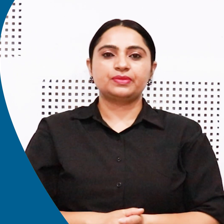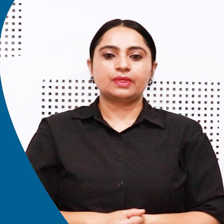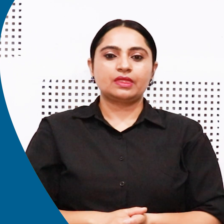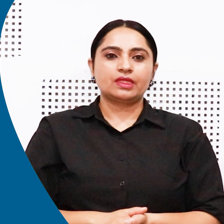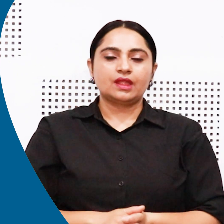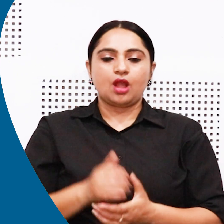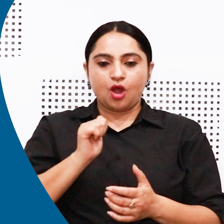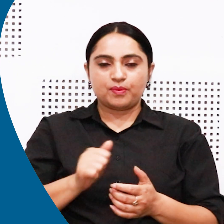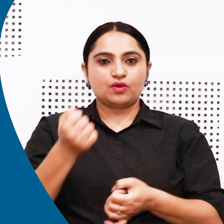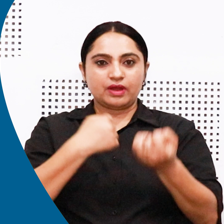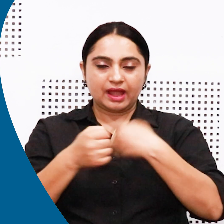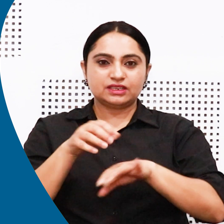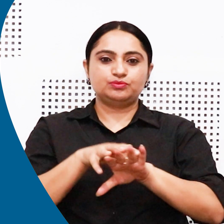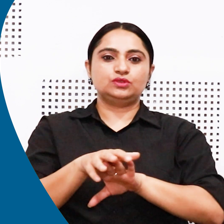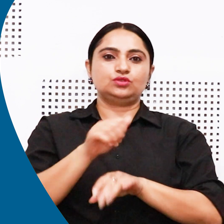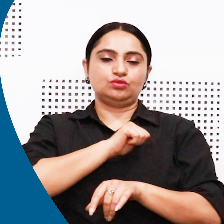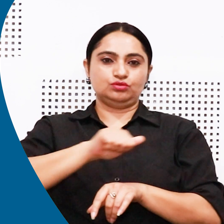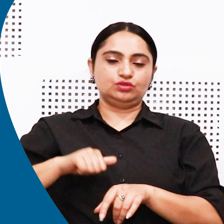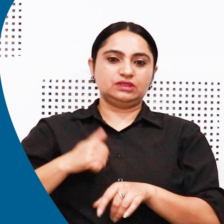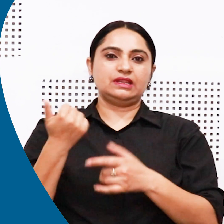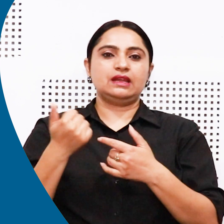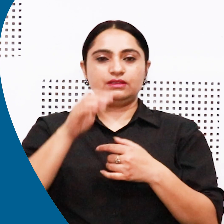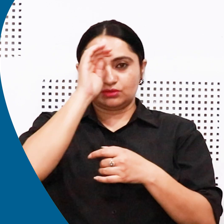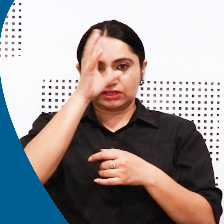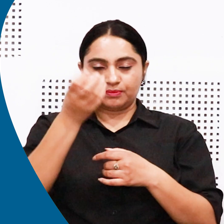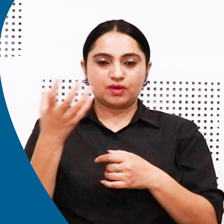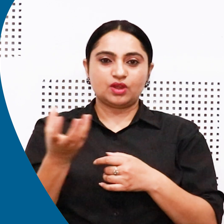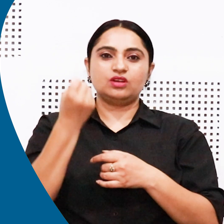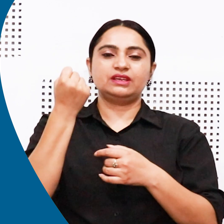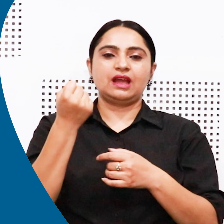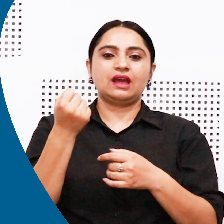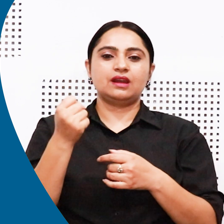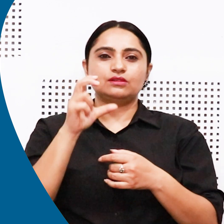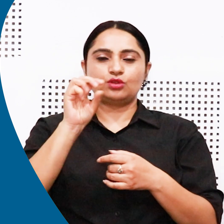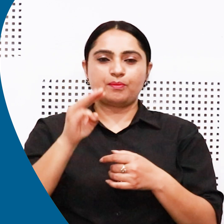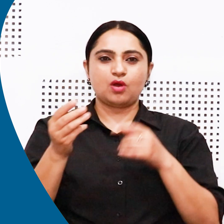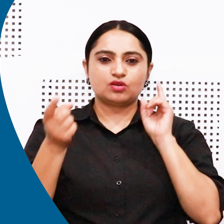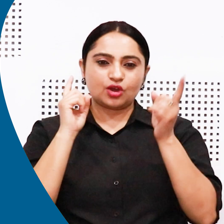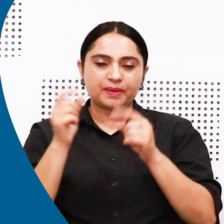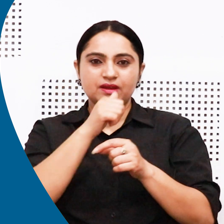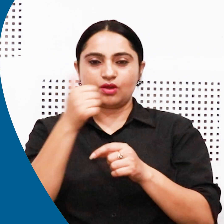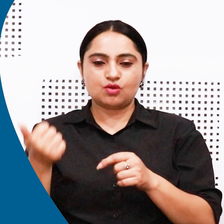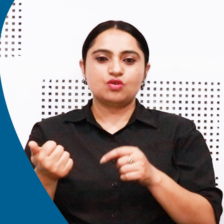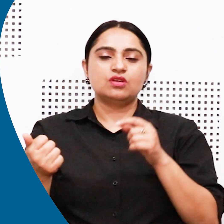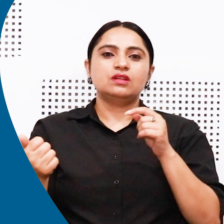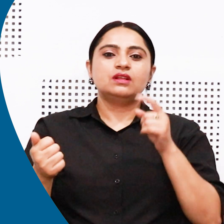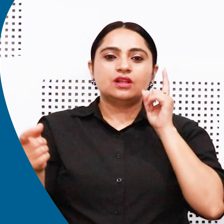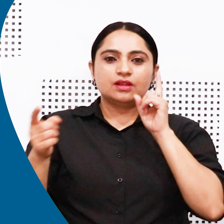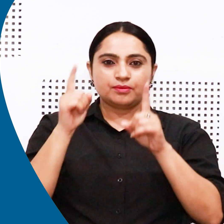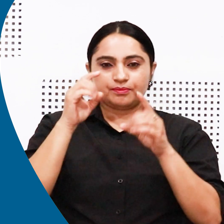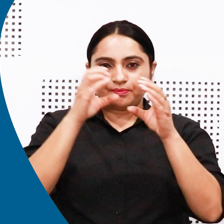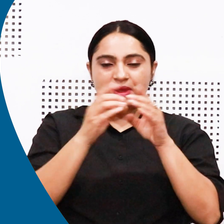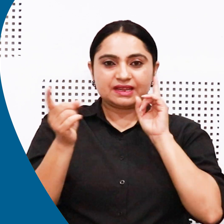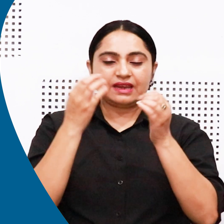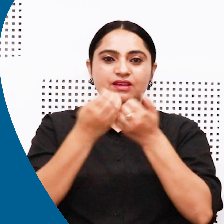हुने गतिविधिहरू, जनताले सूचित हुने अधिकारको गतिविधिहरू दमक नगरपालिकाले अथवा विभिन्न पालिकाले गर्ने क्रियाकलापहरूमा